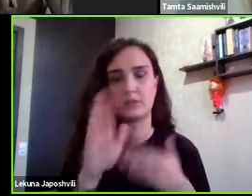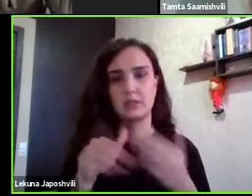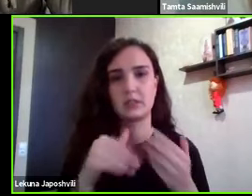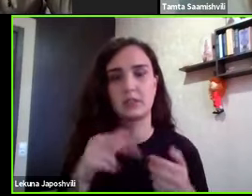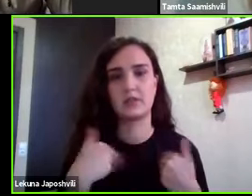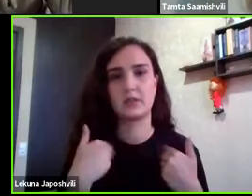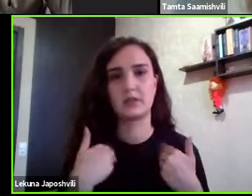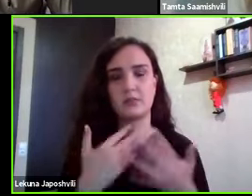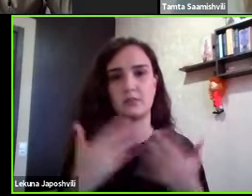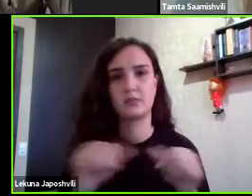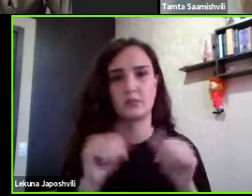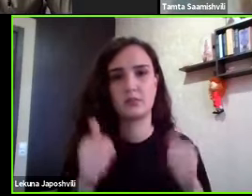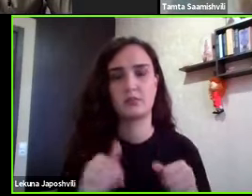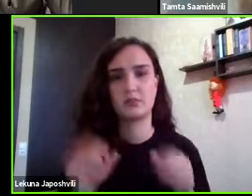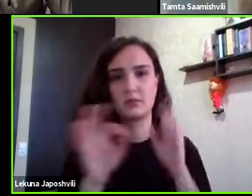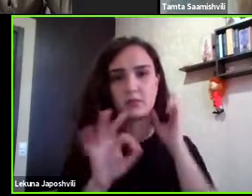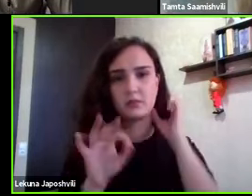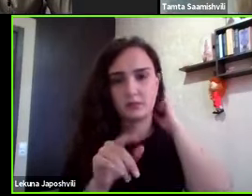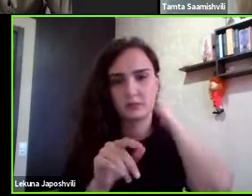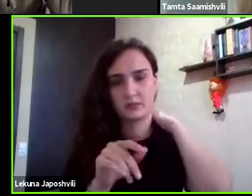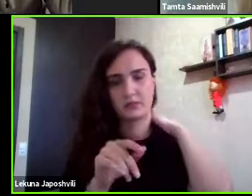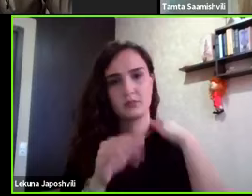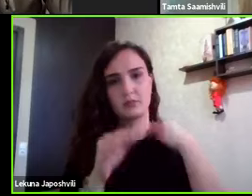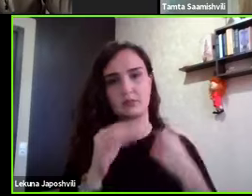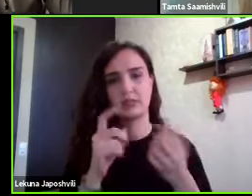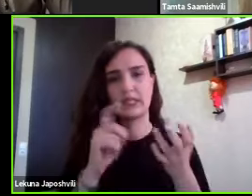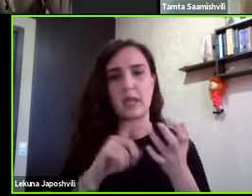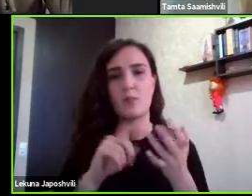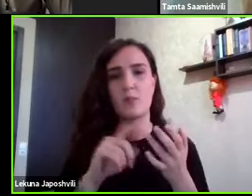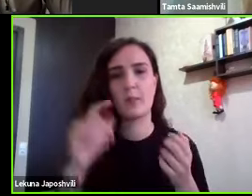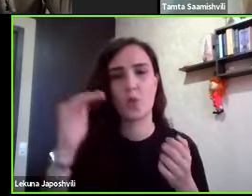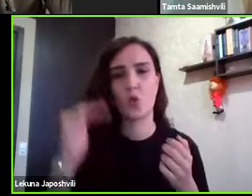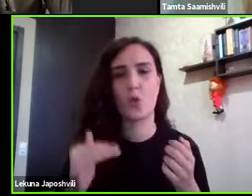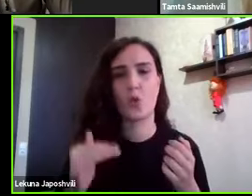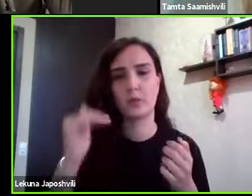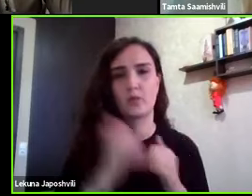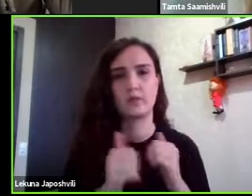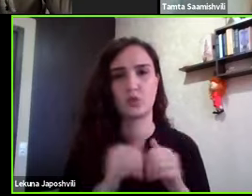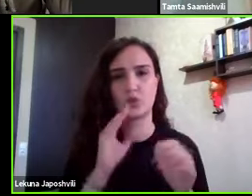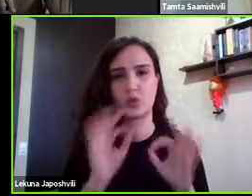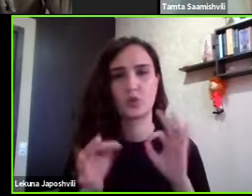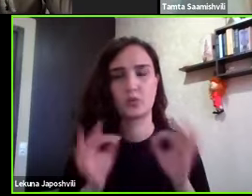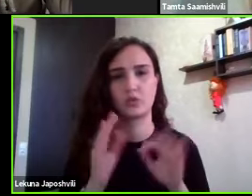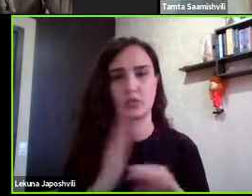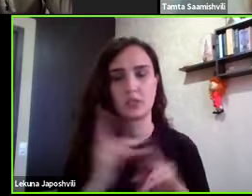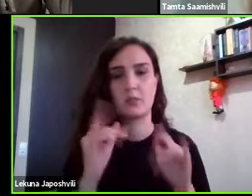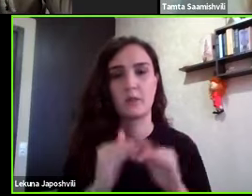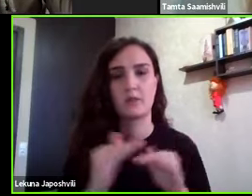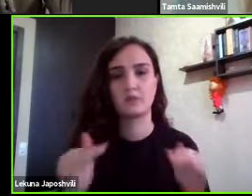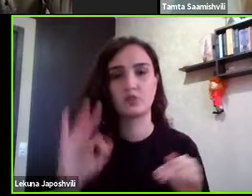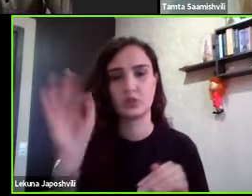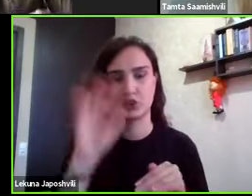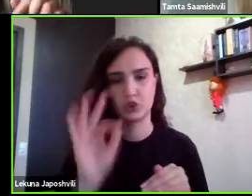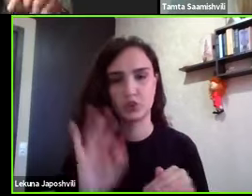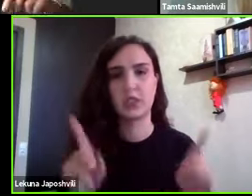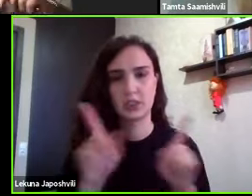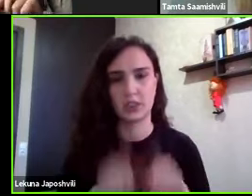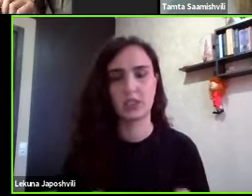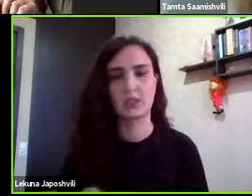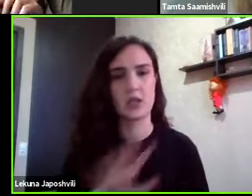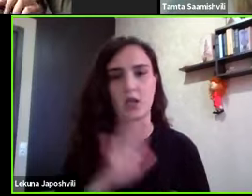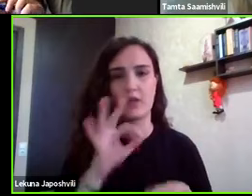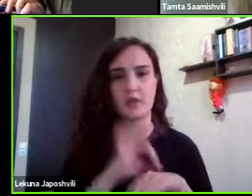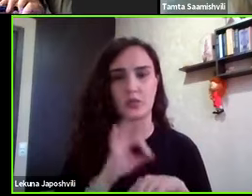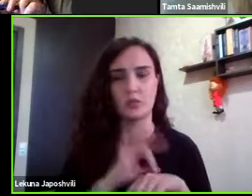დ-ვიტამინის ფორმებს გულისხმობ. გემოგლობინი როცა ყოველთვის ნორმაშია და ბავში ხშირადაც არ